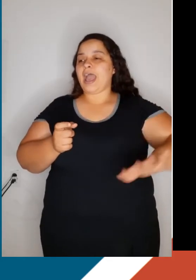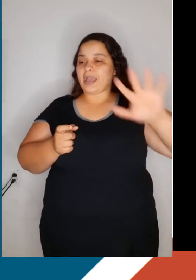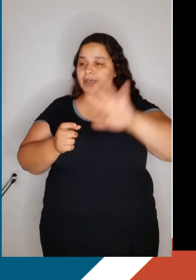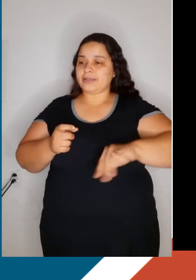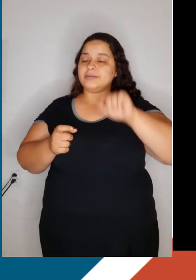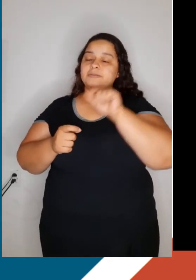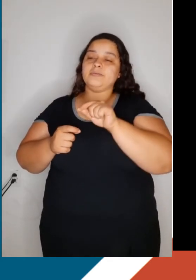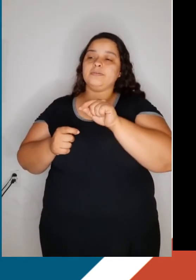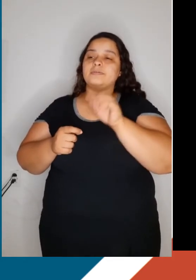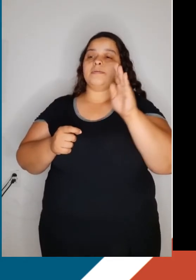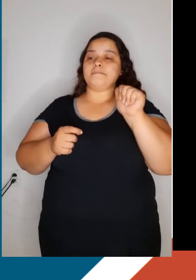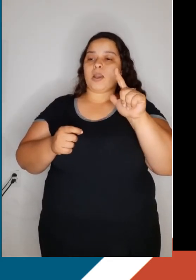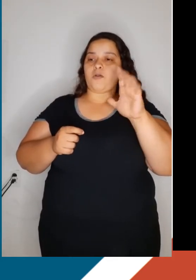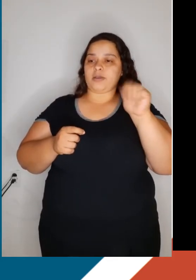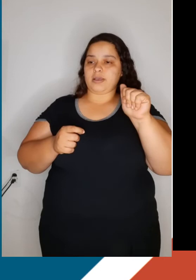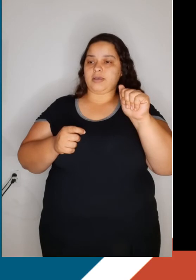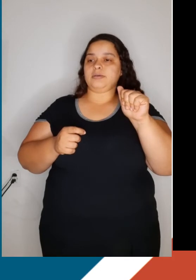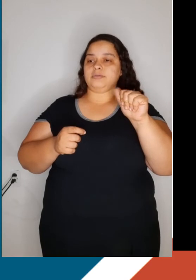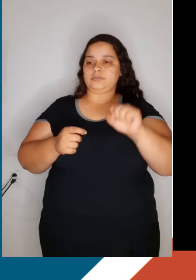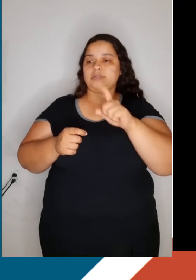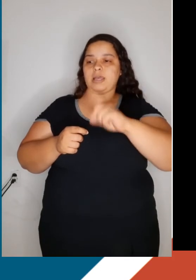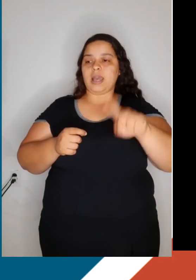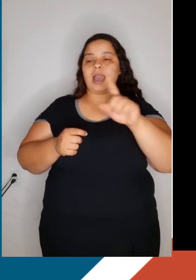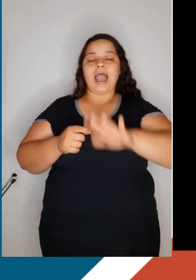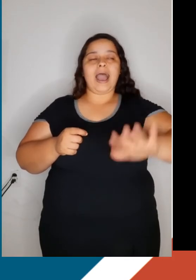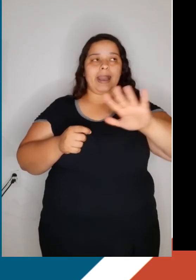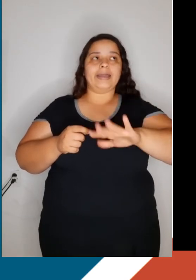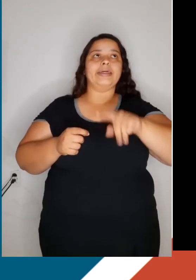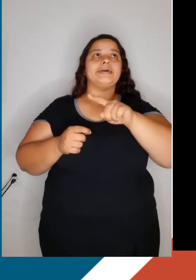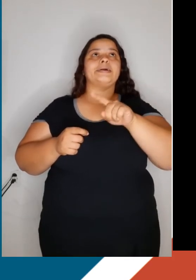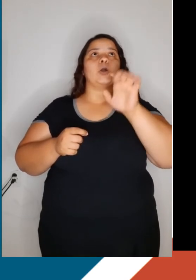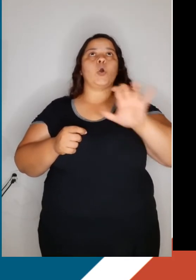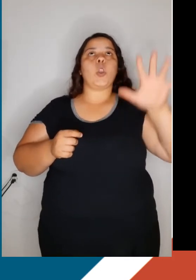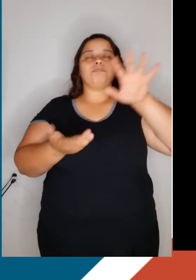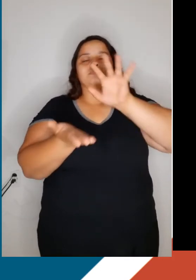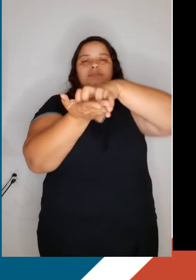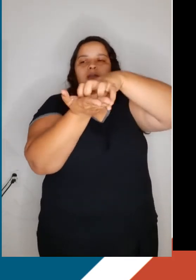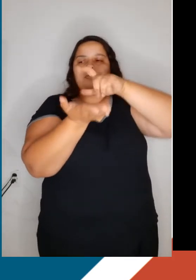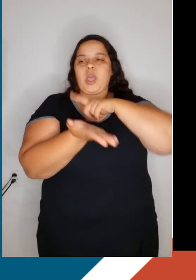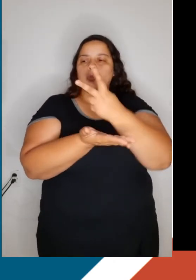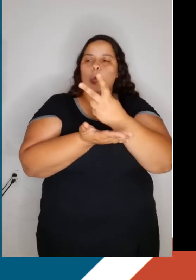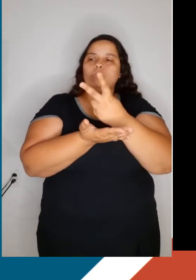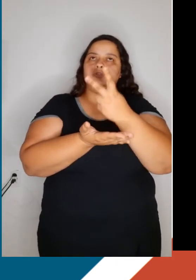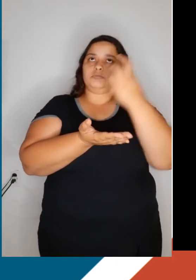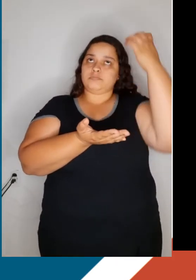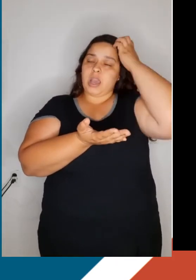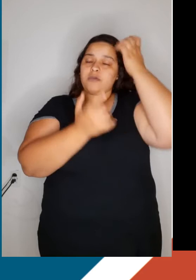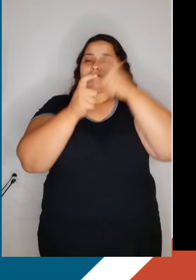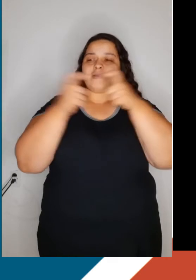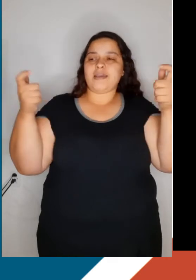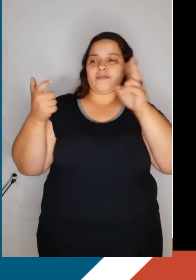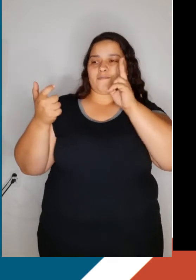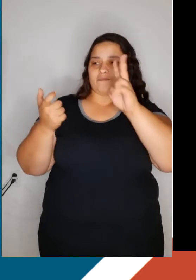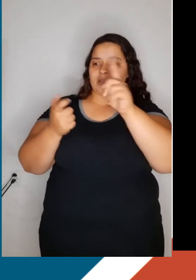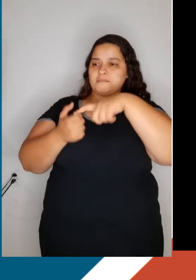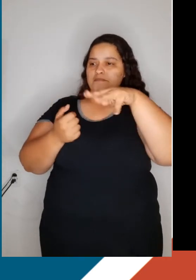chama de Balcã, que é a questão balcânica, que é a região da Europa Central, né? Então, tem dois grandes impérios importantes que vocês conseguem